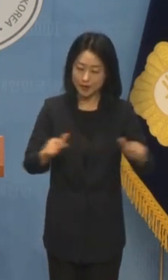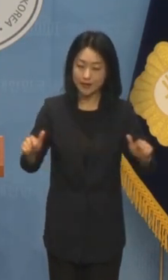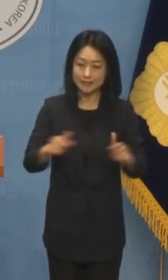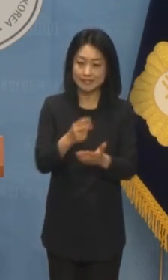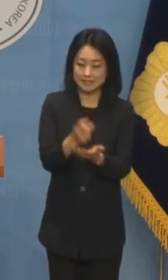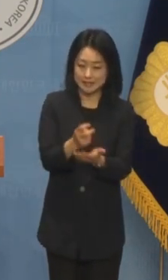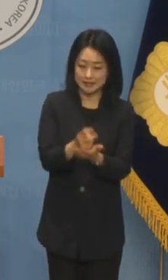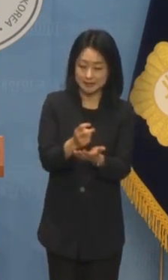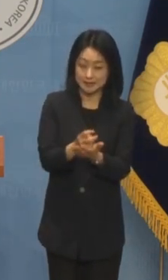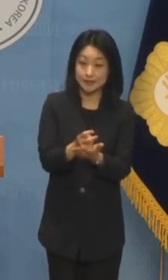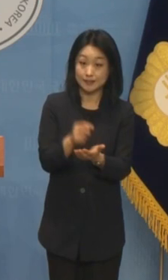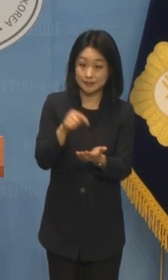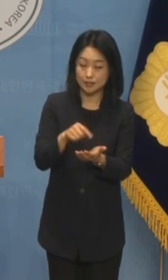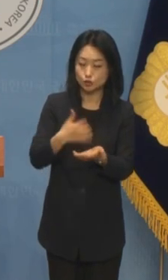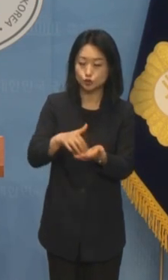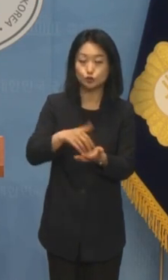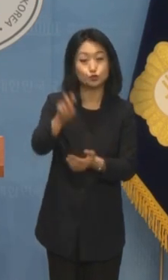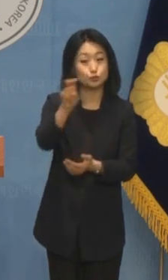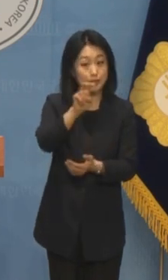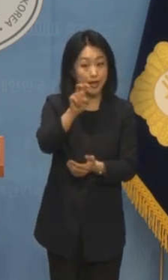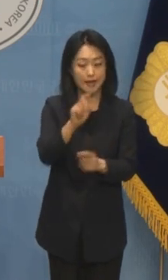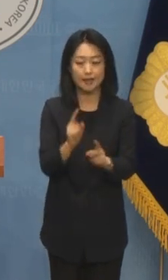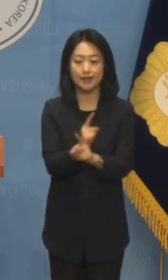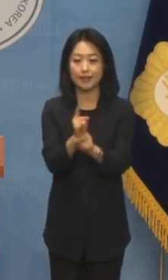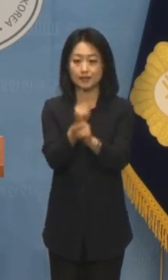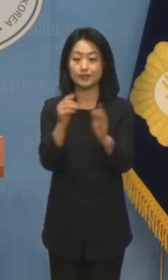20개의 당원 당교 개정안을